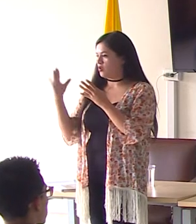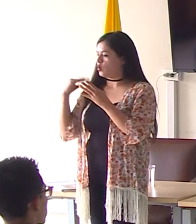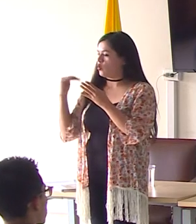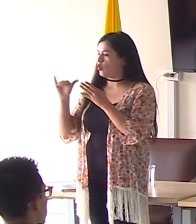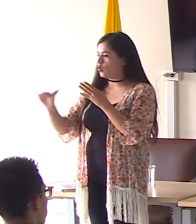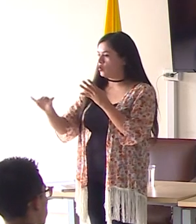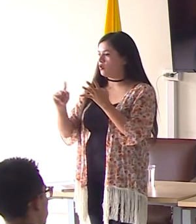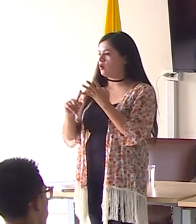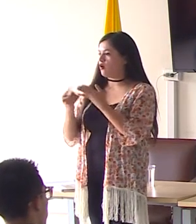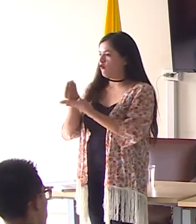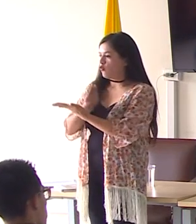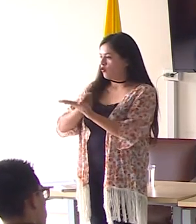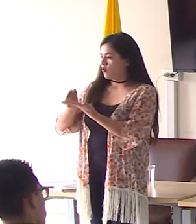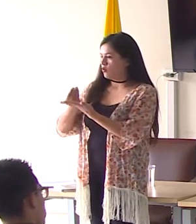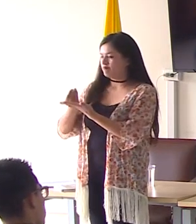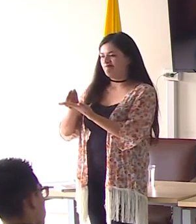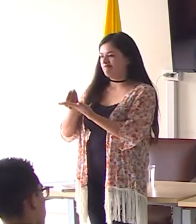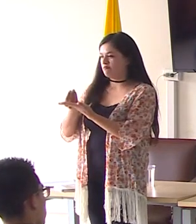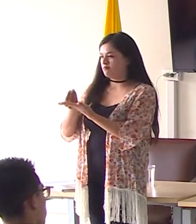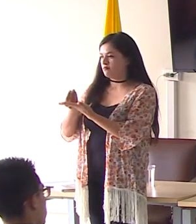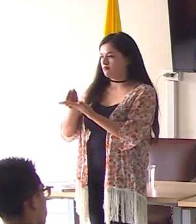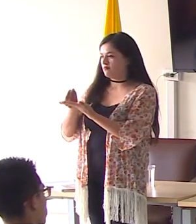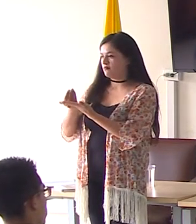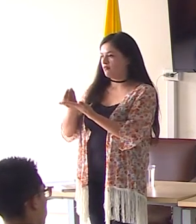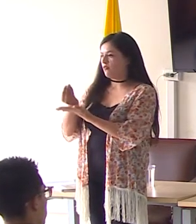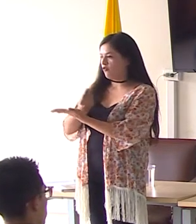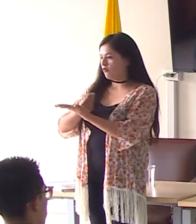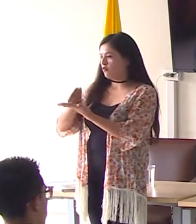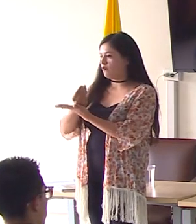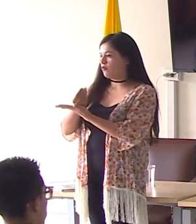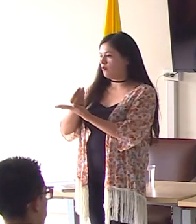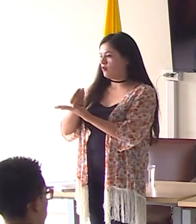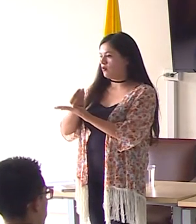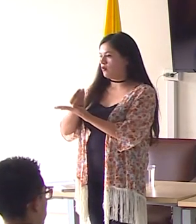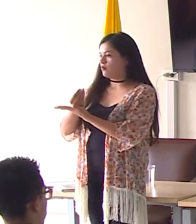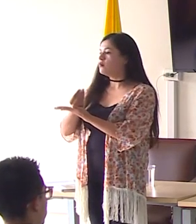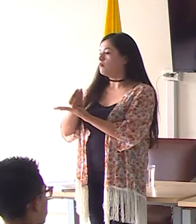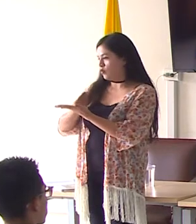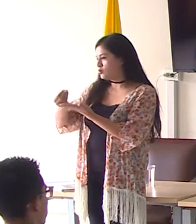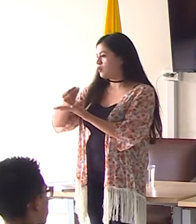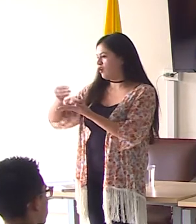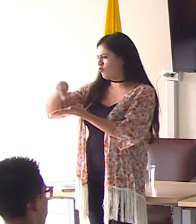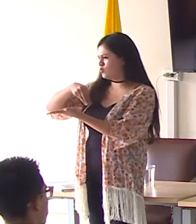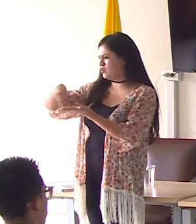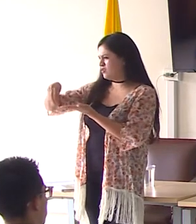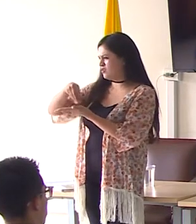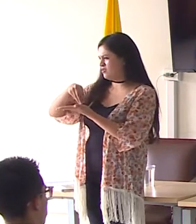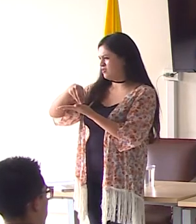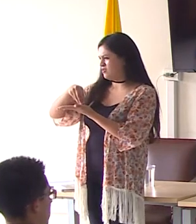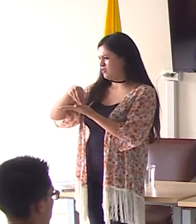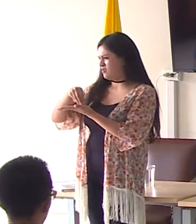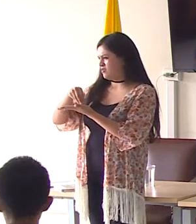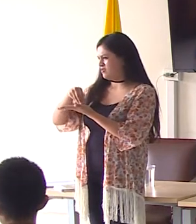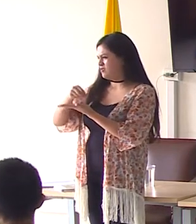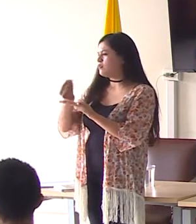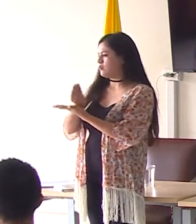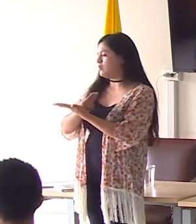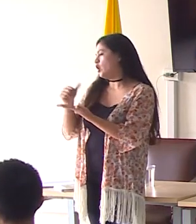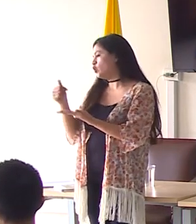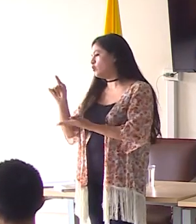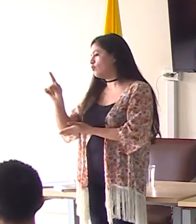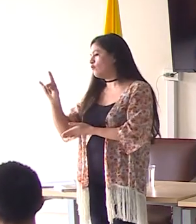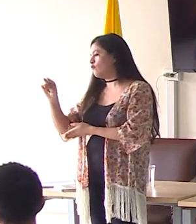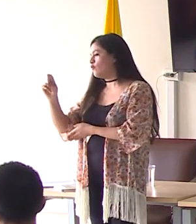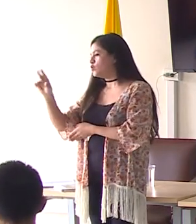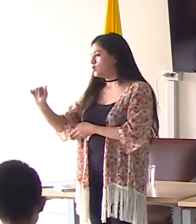funza madrid- que mosquera soacha sibaté todo este corredor de municipios es